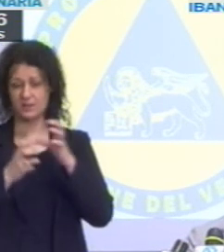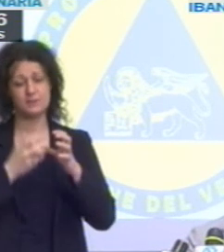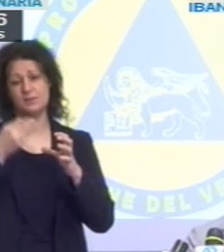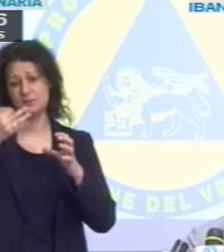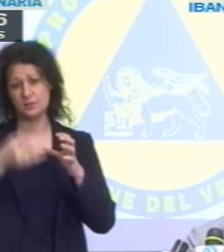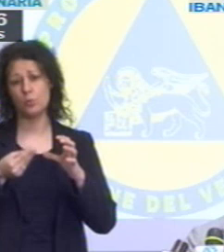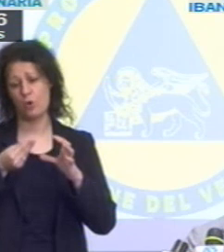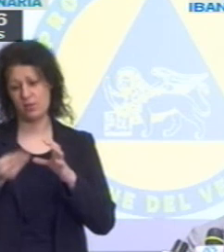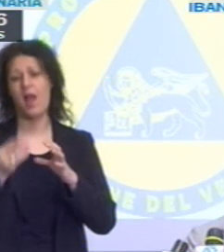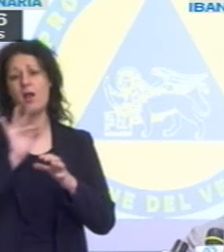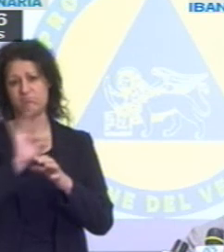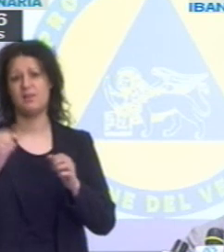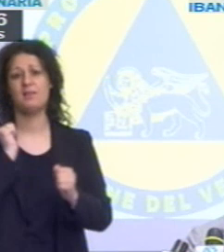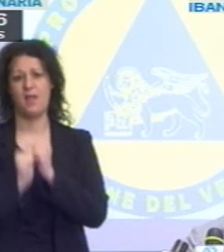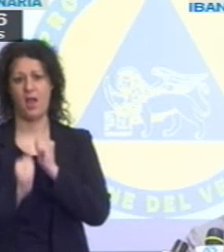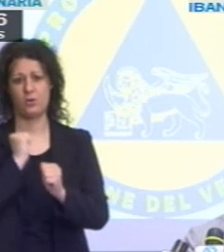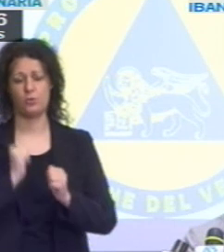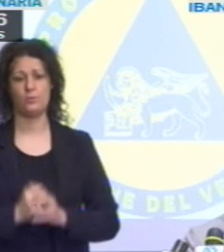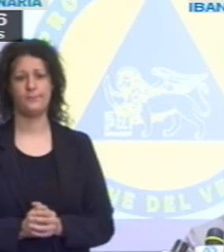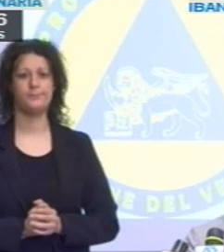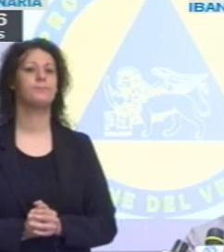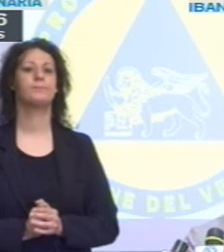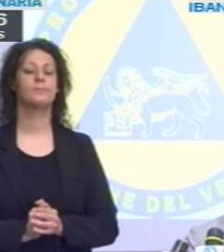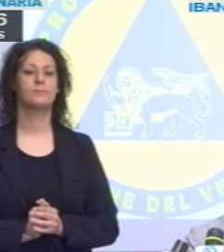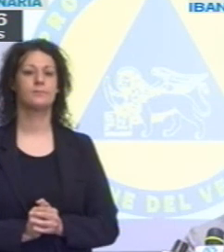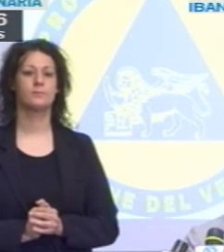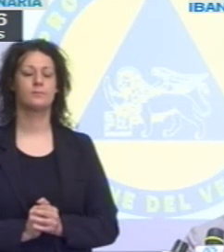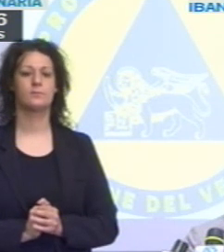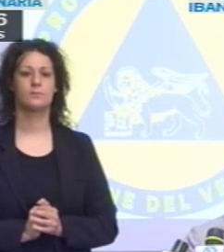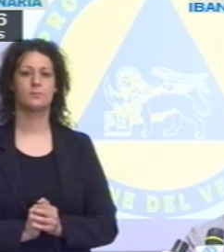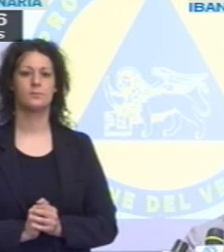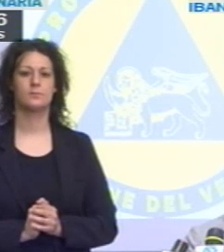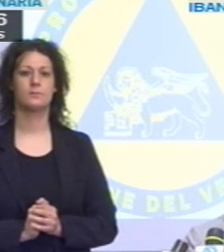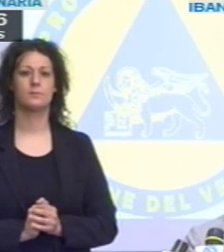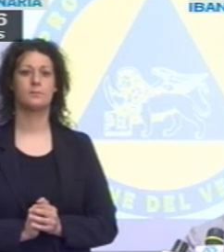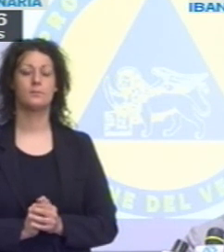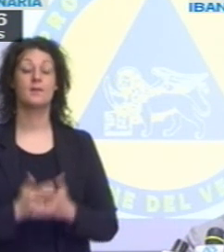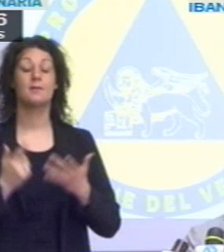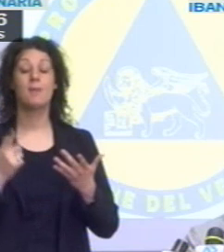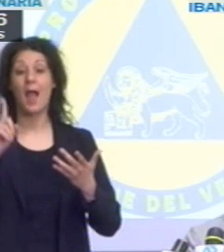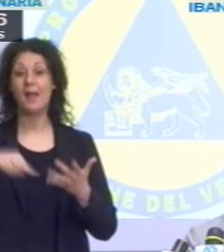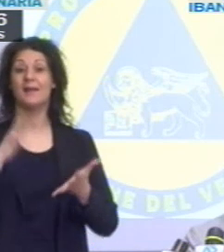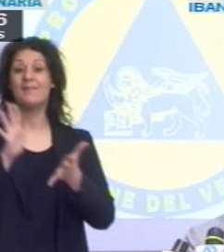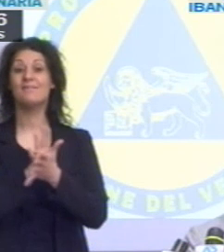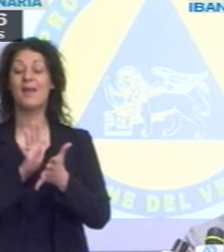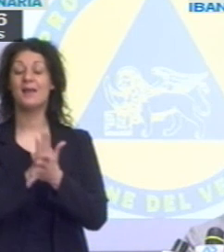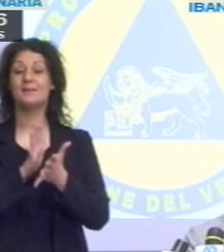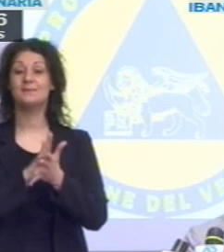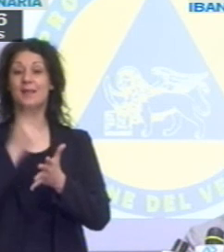del turismo, e poi chi è morto o si è ammalato durante lo svolgimento della propria professione. La festa di quei